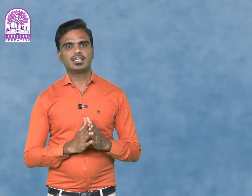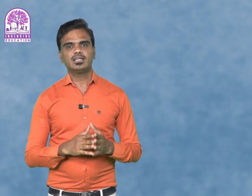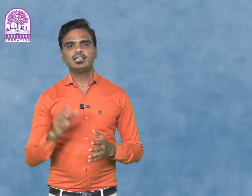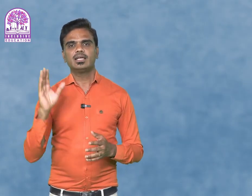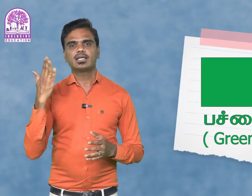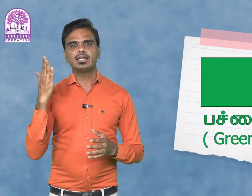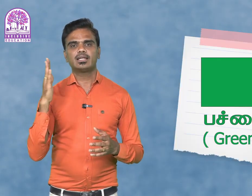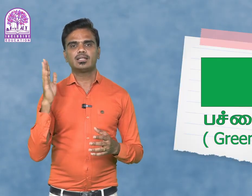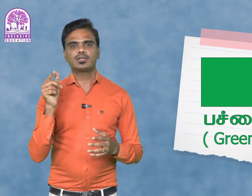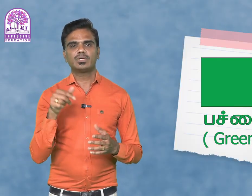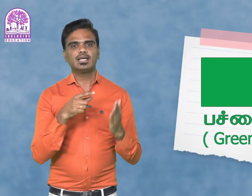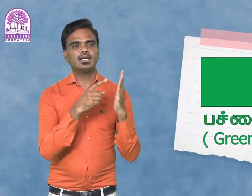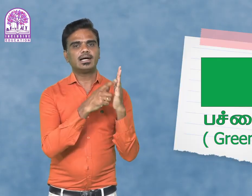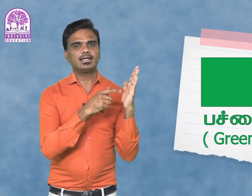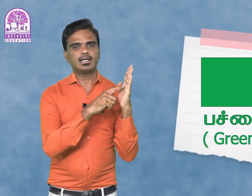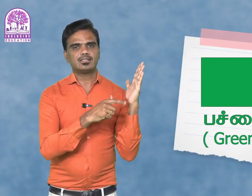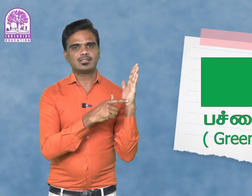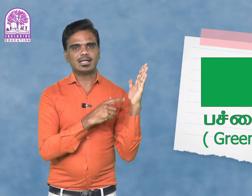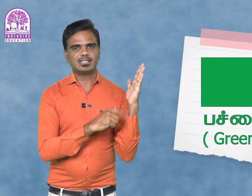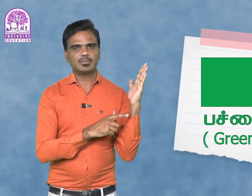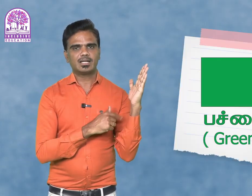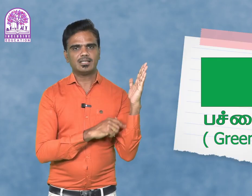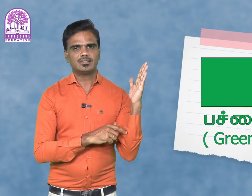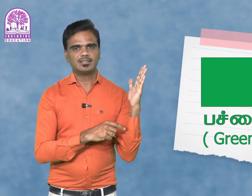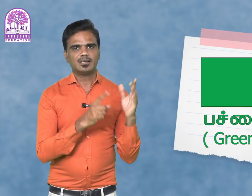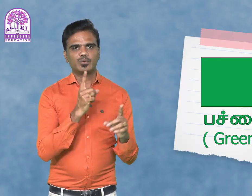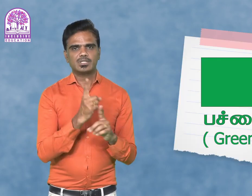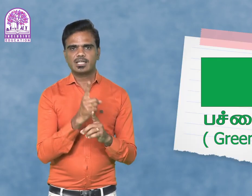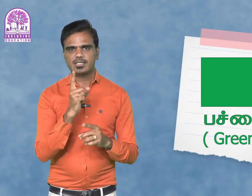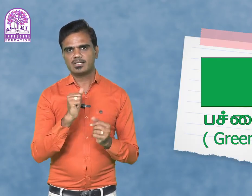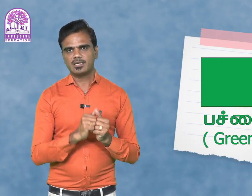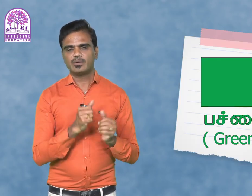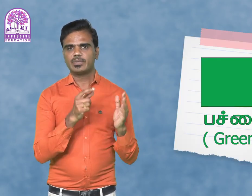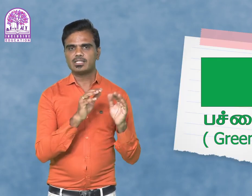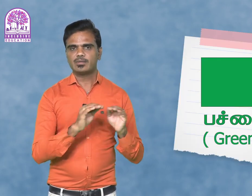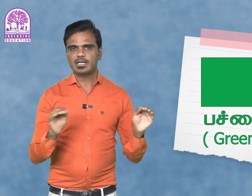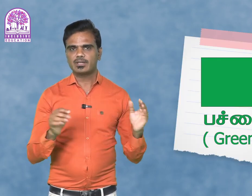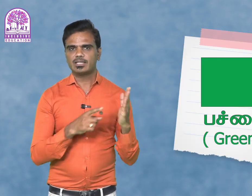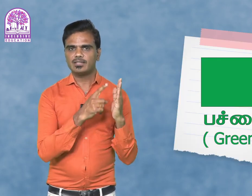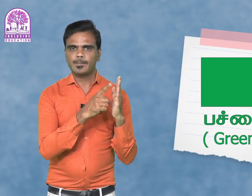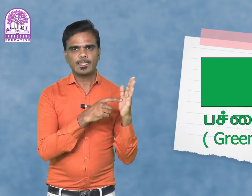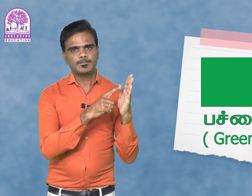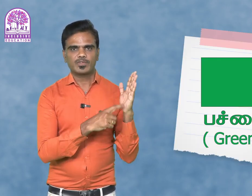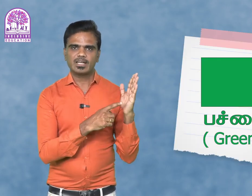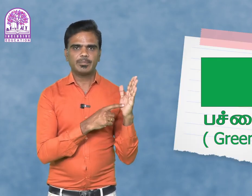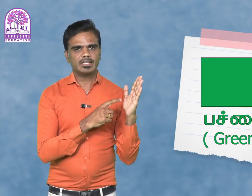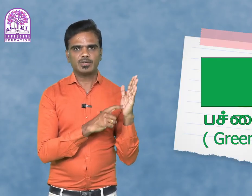நீங்கள் க்ரீன் கலரில் இருக்கக்கூடிய அட்டனன்ஸ் எடுப்பாங்கள்ல, உங்களுக்கு நீங்கள் டீச்சராக இப்போ என்ன செய்யுங்க, மாணவர்களுக்கு வருகை பதிவேடு